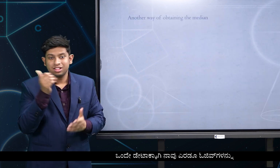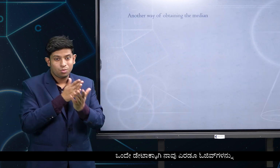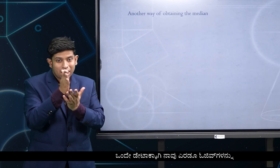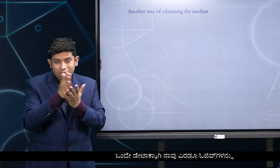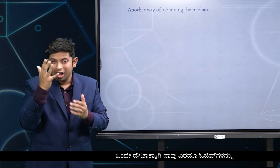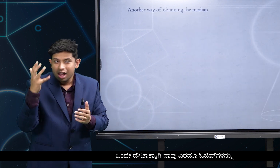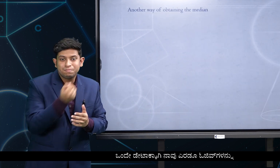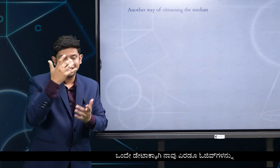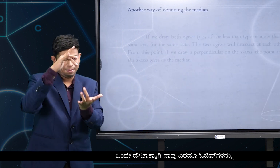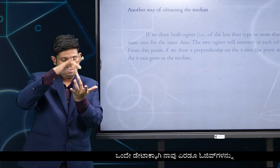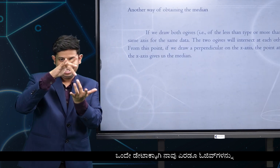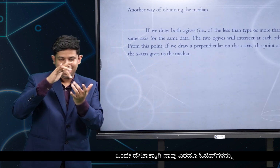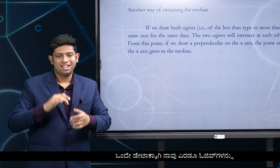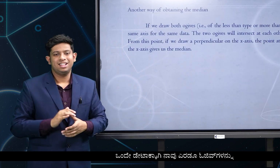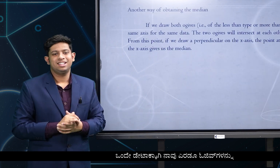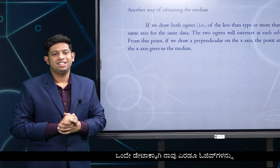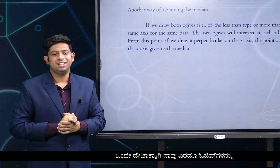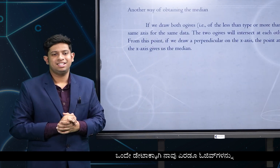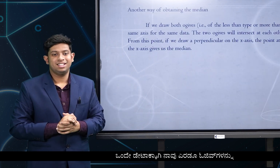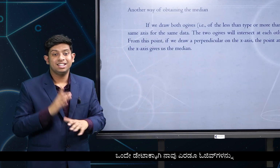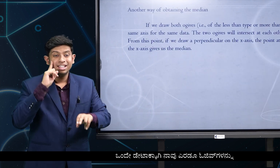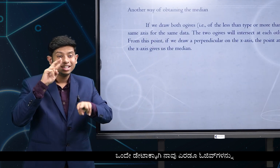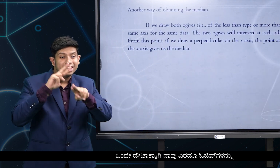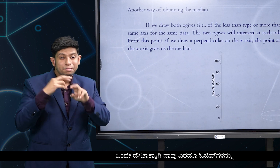ಒಂದೇ ಡೇಟಾಕ್ಕಾಗಿ ನಾವು ಎರಡು ಓಜಿಗಳನ್ನು